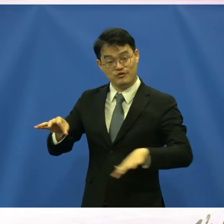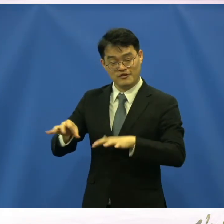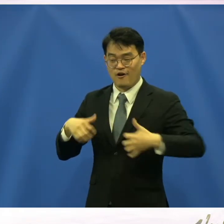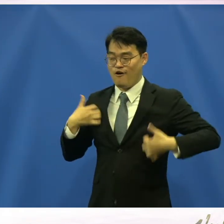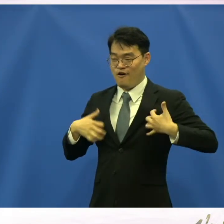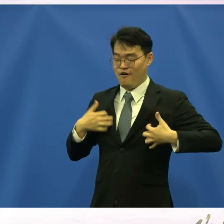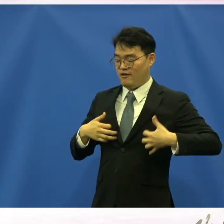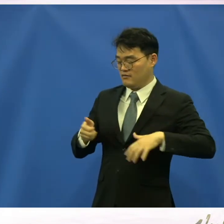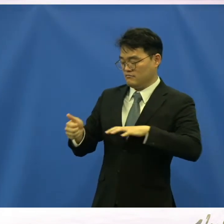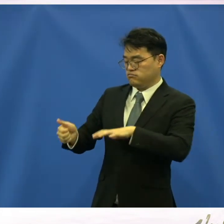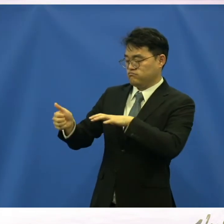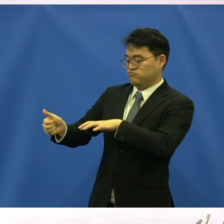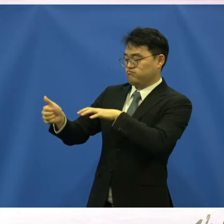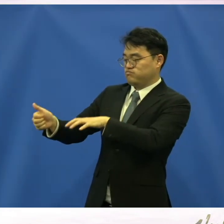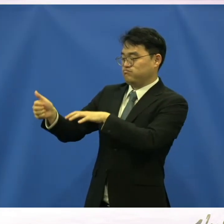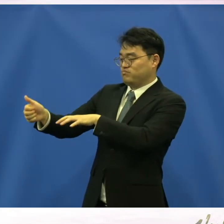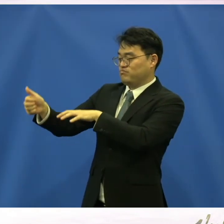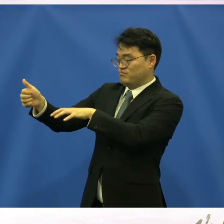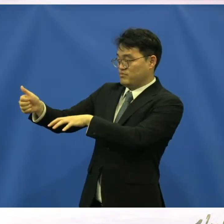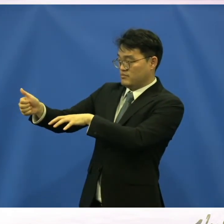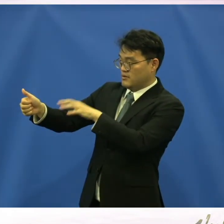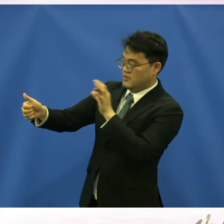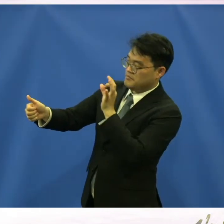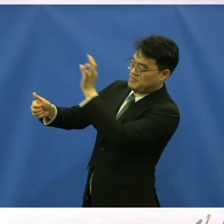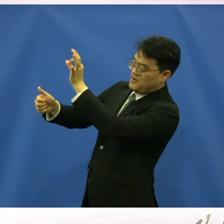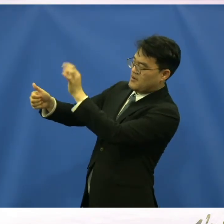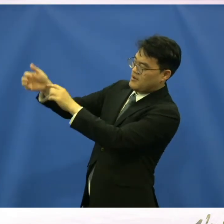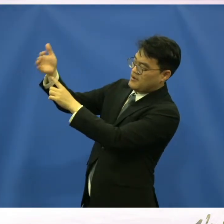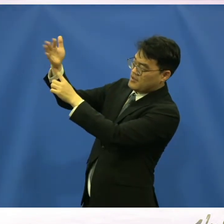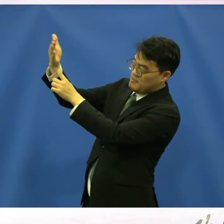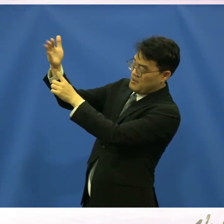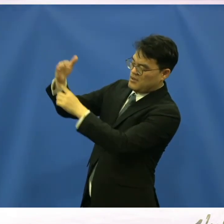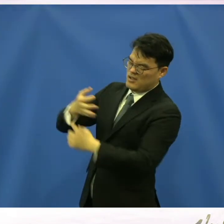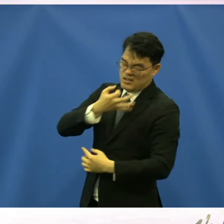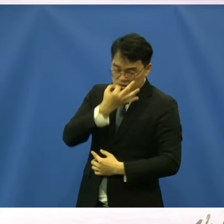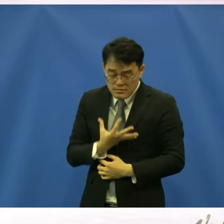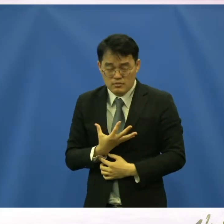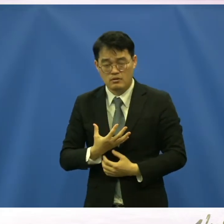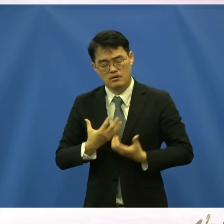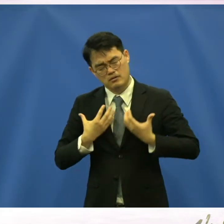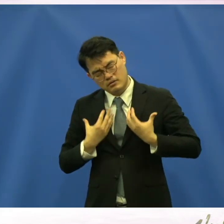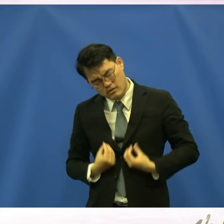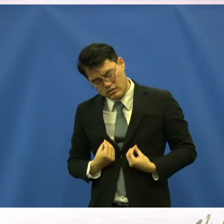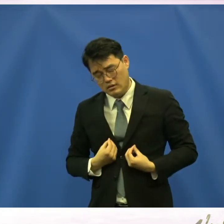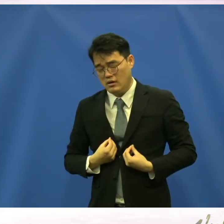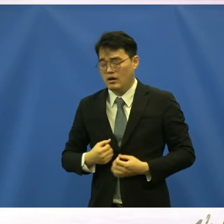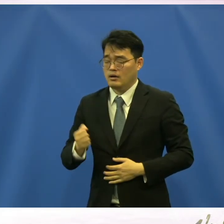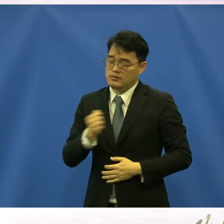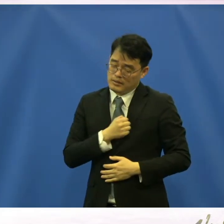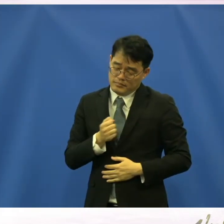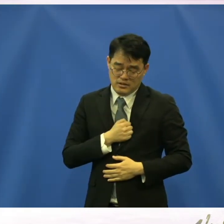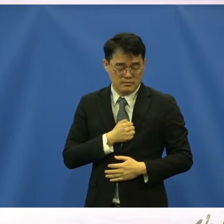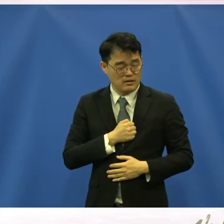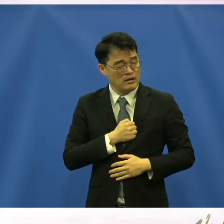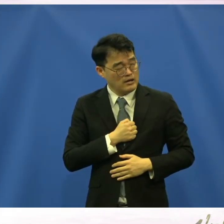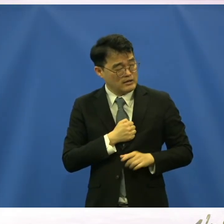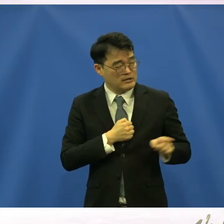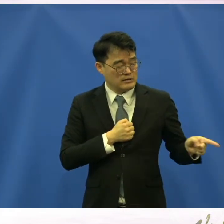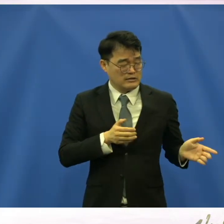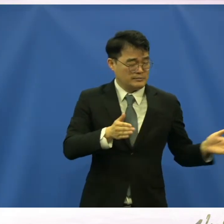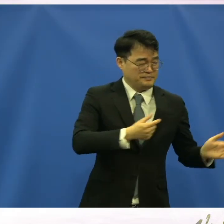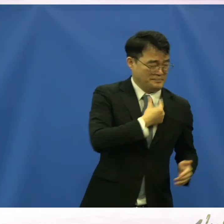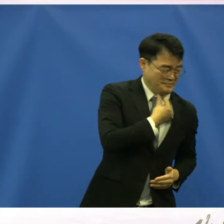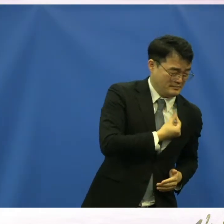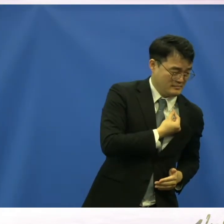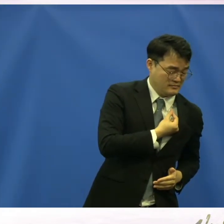항상 승리의 깃발을 바라봐야 돼요. 힘들고 지칠 때, 낙심될 때, 앞이 막막할 때, 상황에 부딪혀 뒷걸음치고 싶어 할